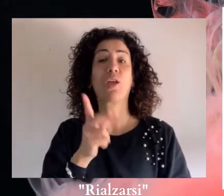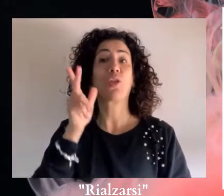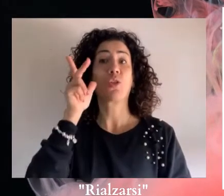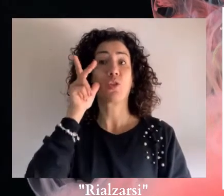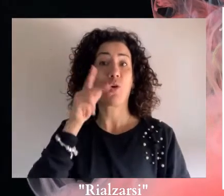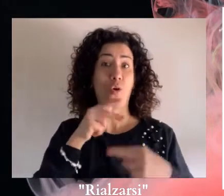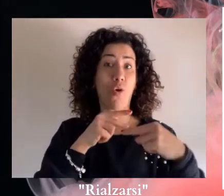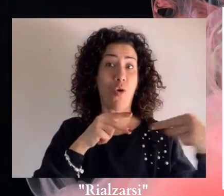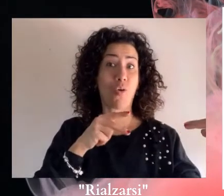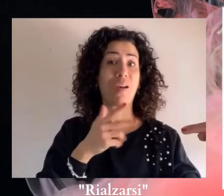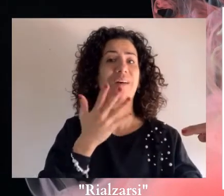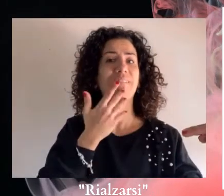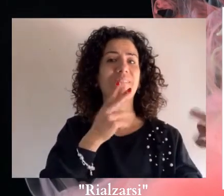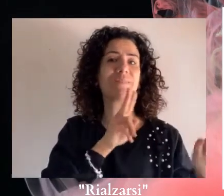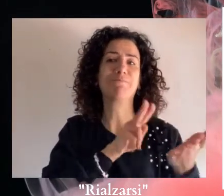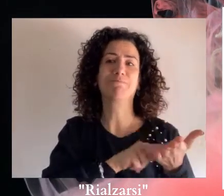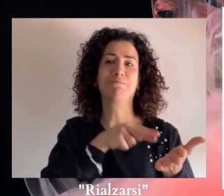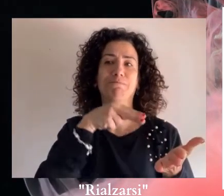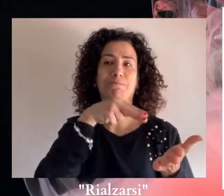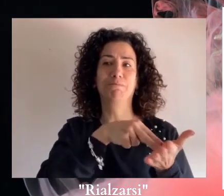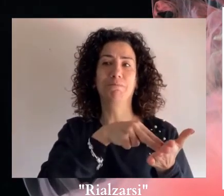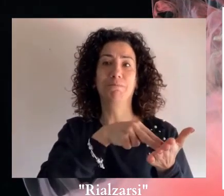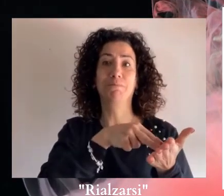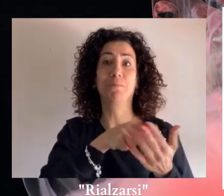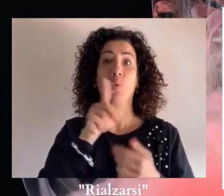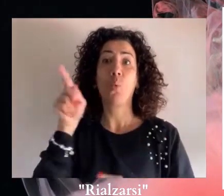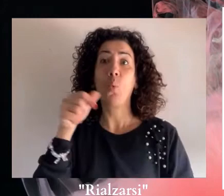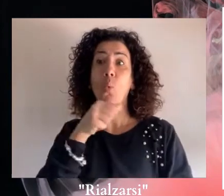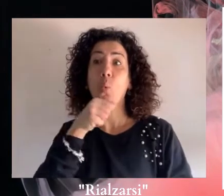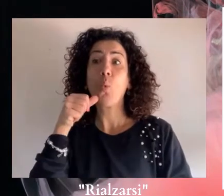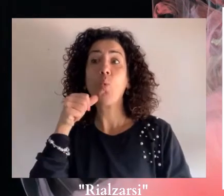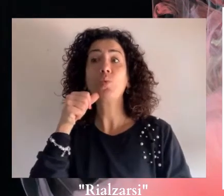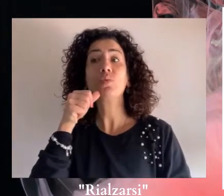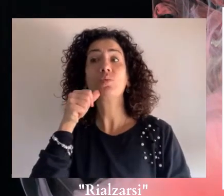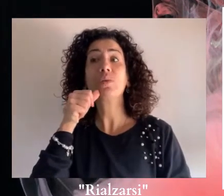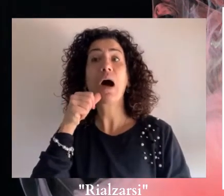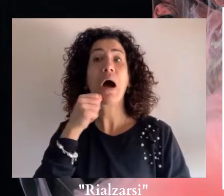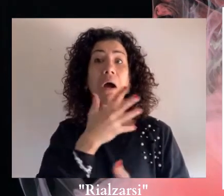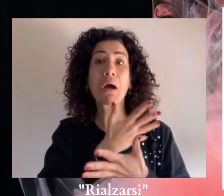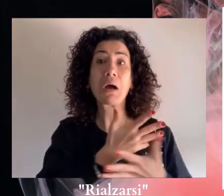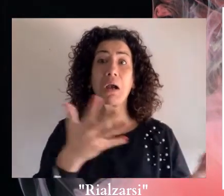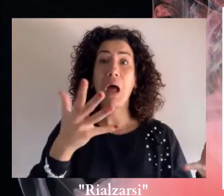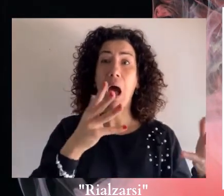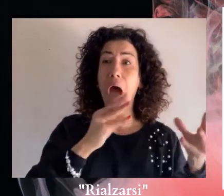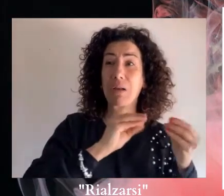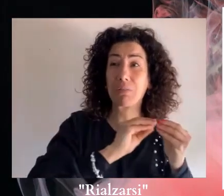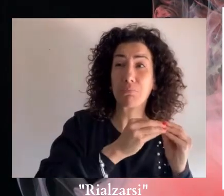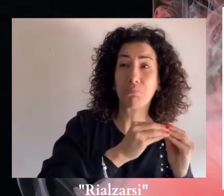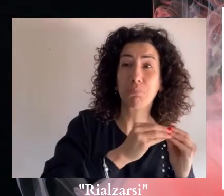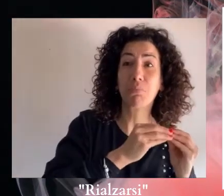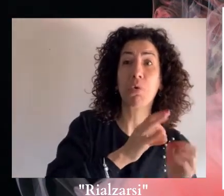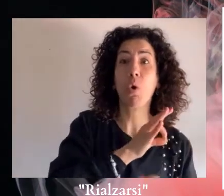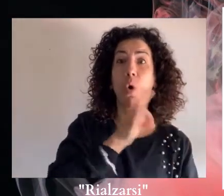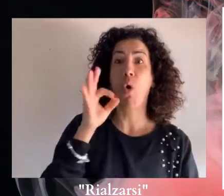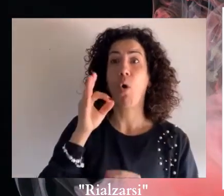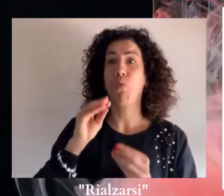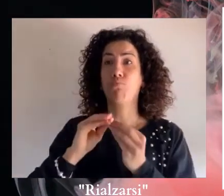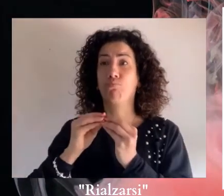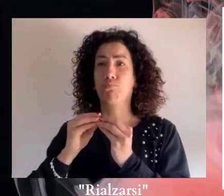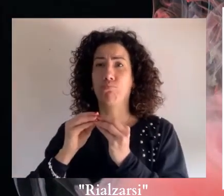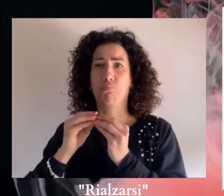grande prodigio di rimettere in piedi una donna allettata non ricorre a grandi